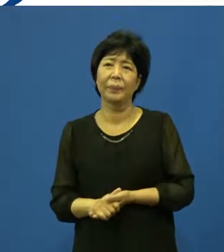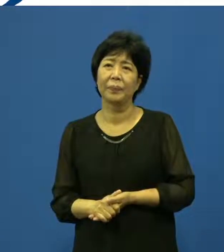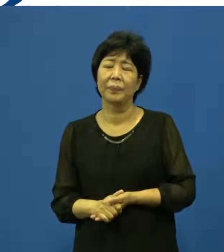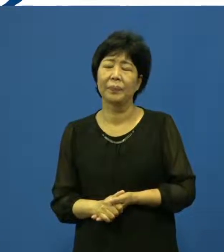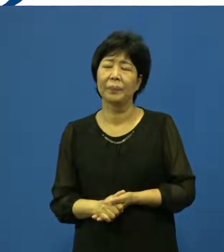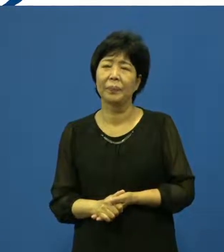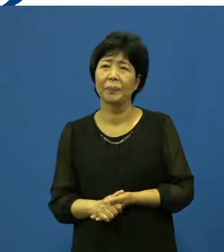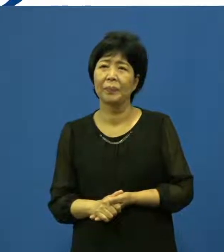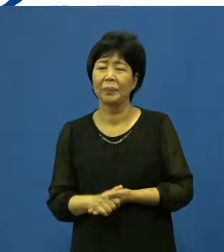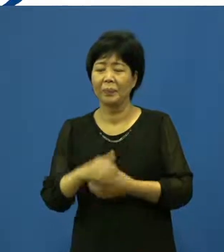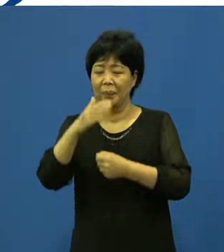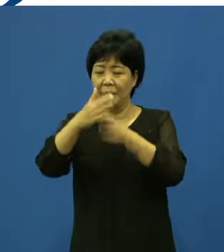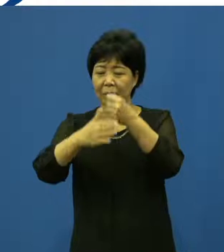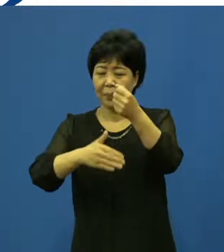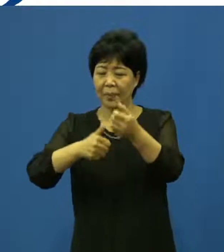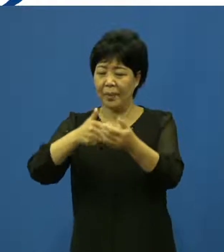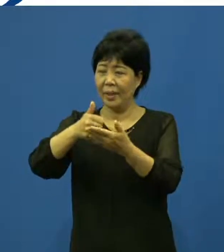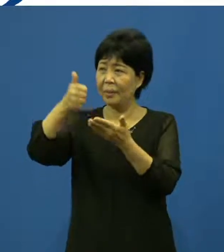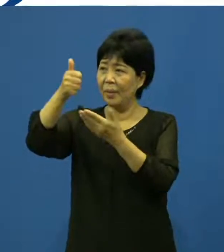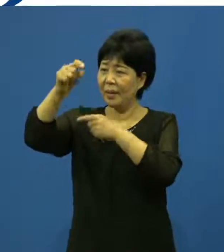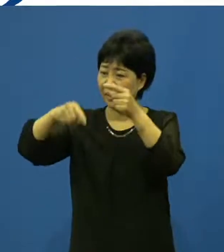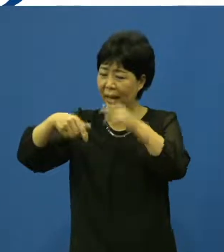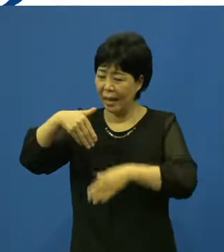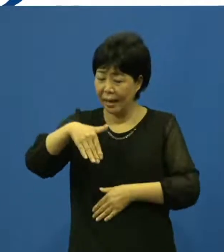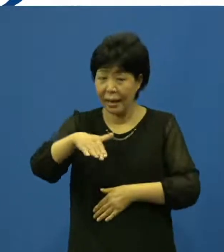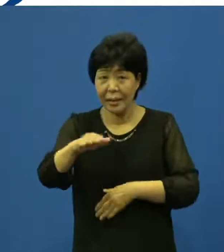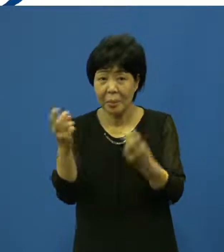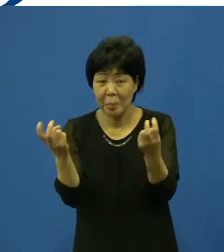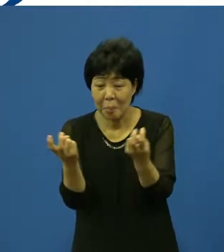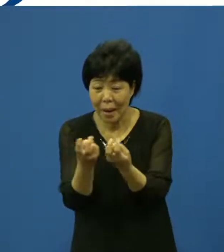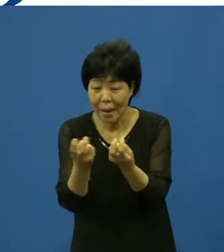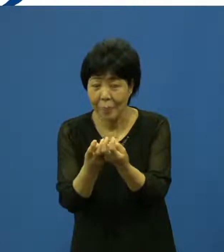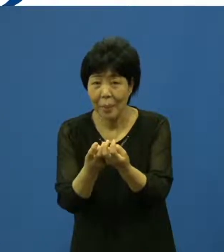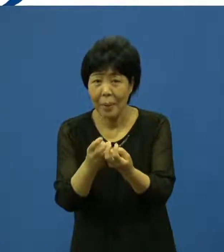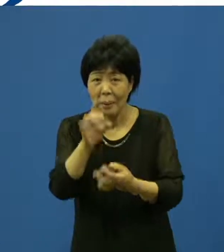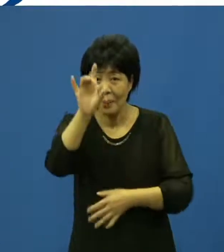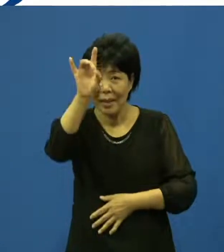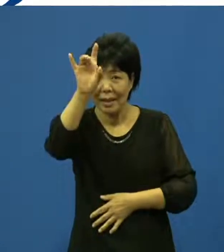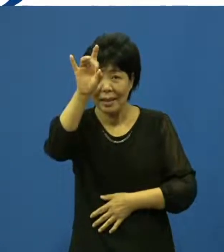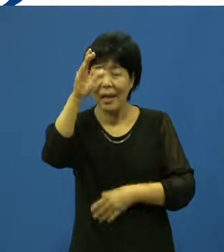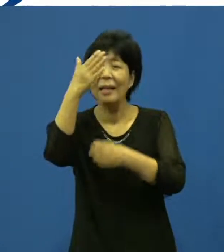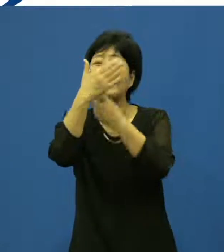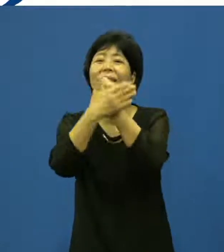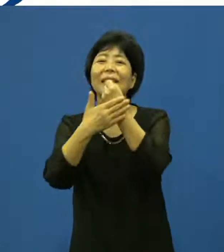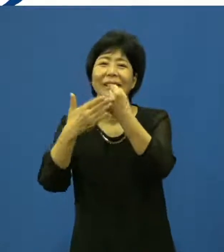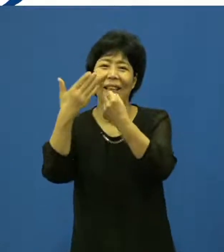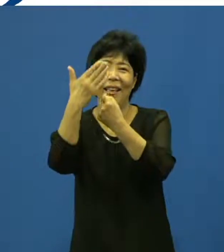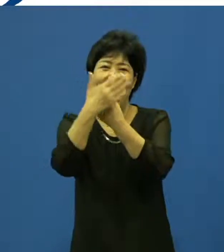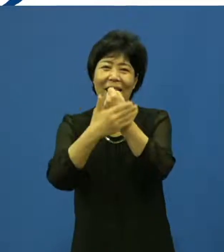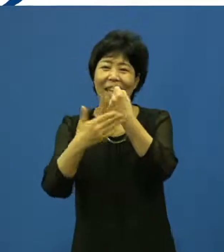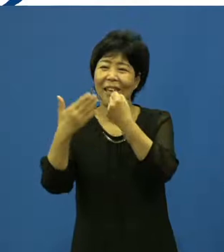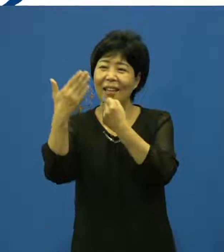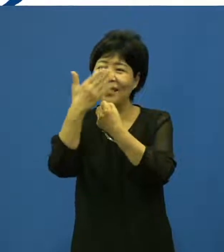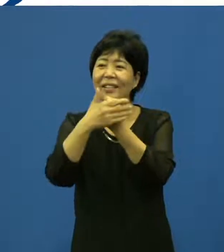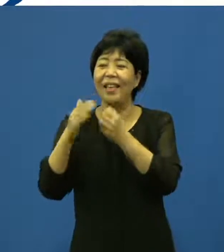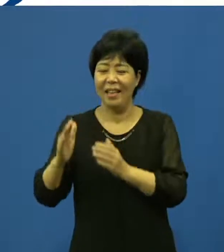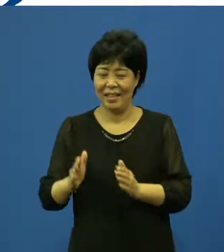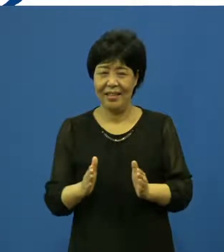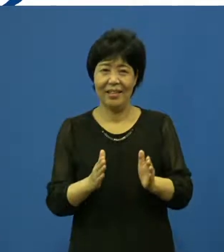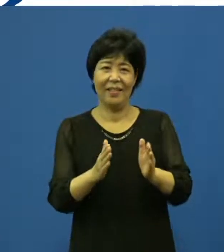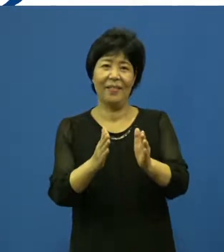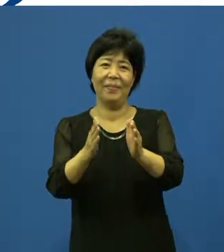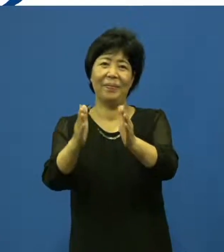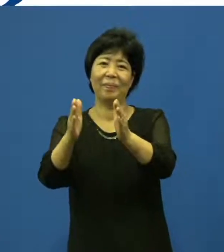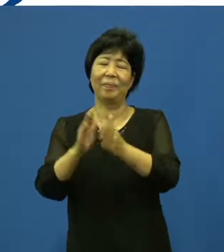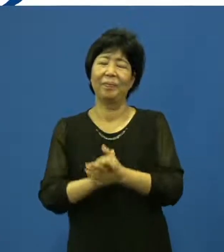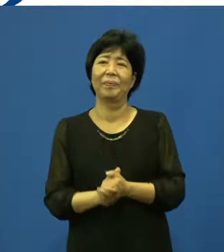여러분, 우리가 하나님 앞에 나아갈 수 있는 길은 오직 하나밖에 없습니다. 은혜로 열어놓으신 길입니다.